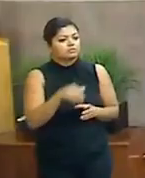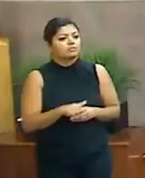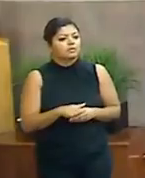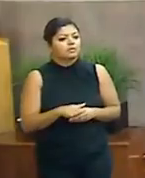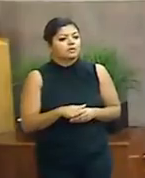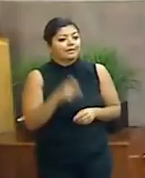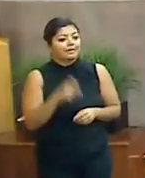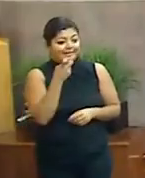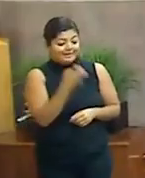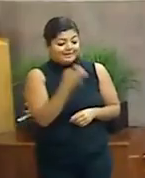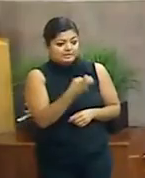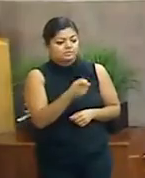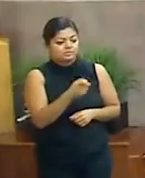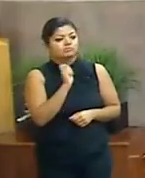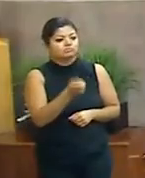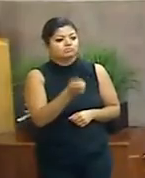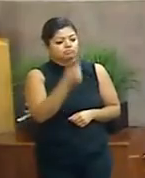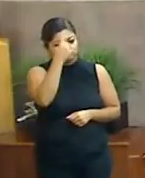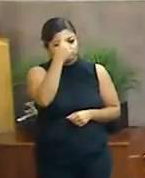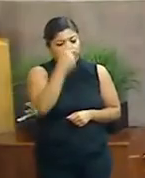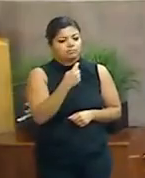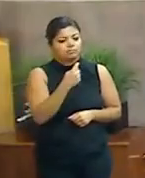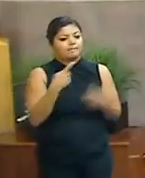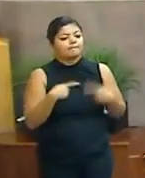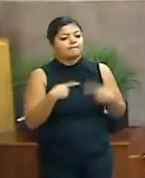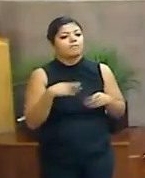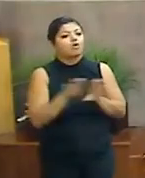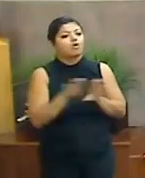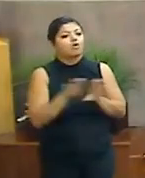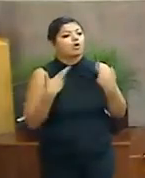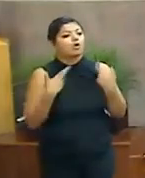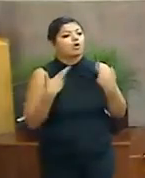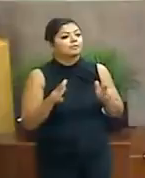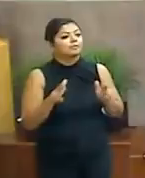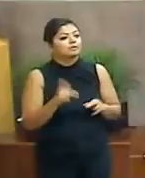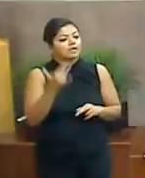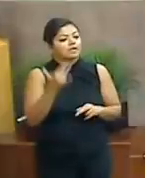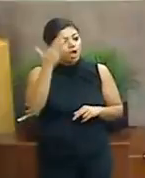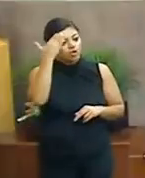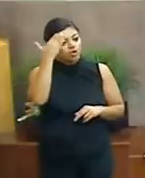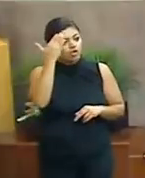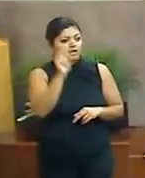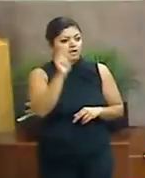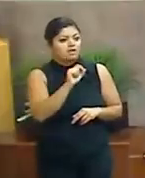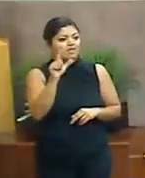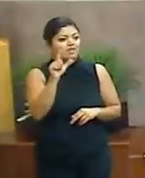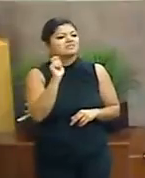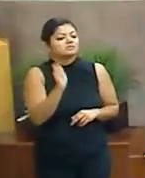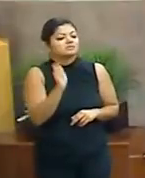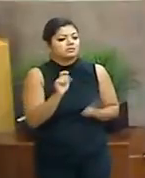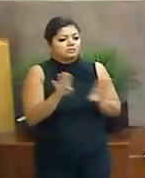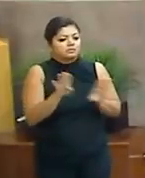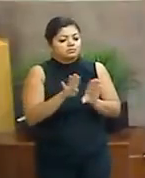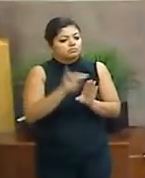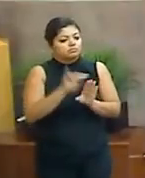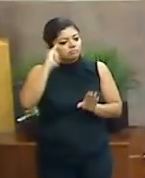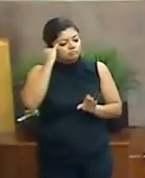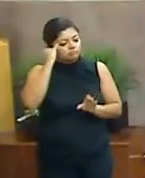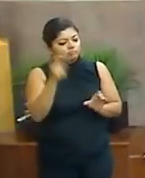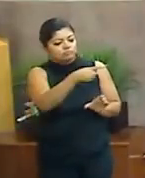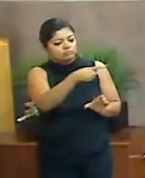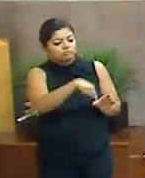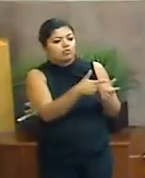este ha sido promovido por quienes ostentan como representantes y autoridades tradicionales de la comunidad indígena y